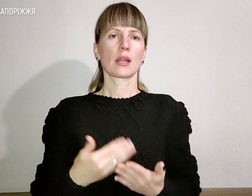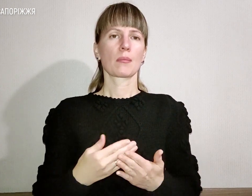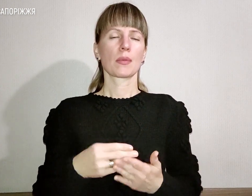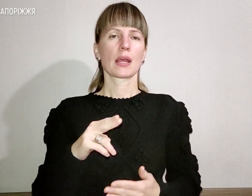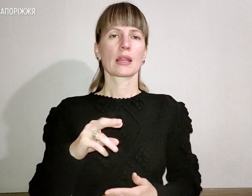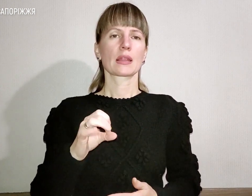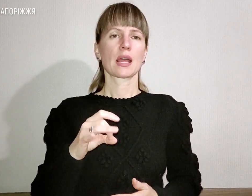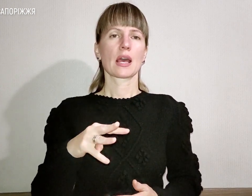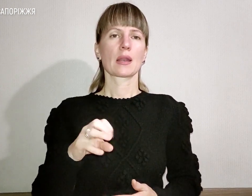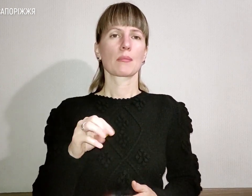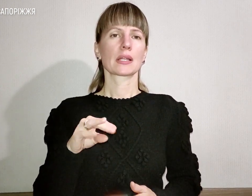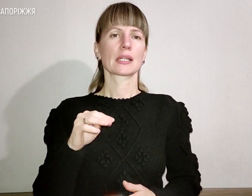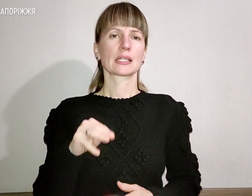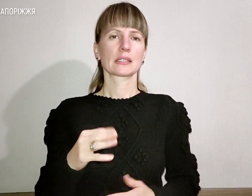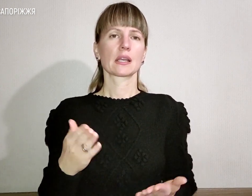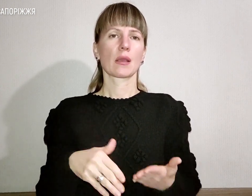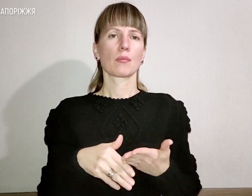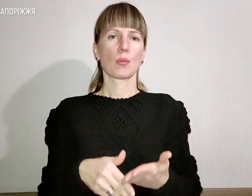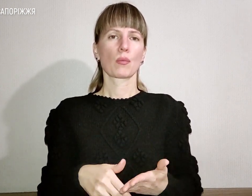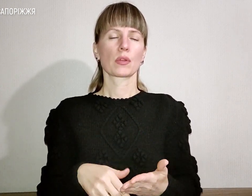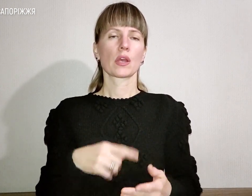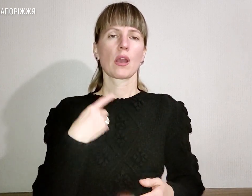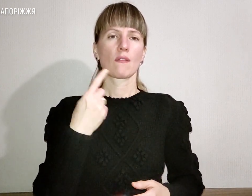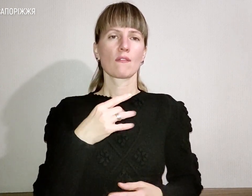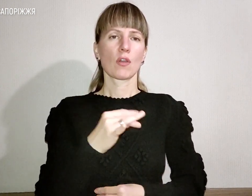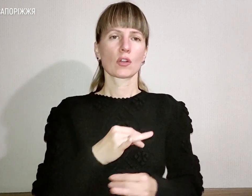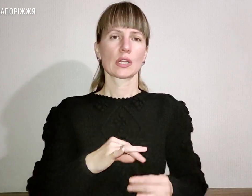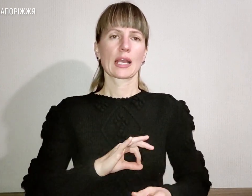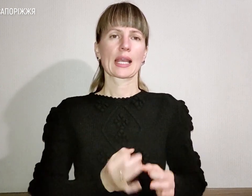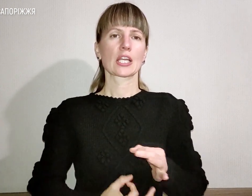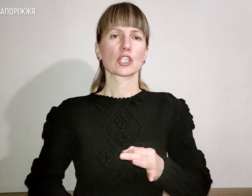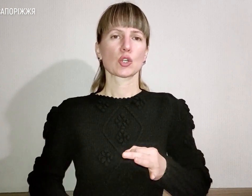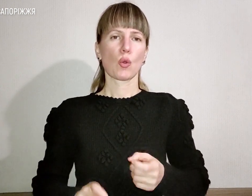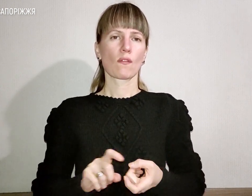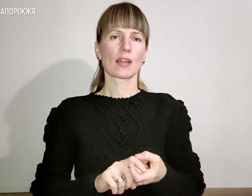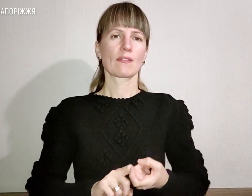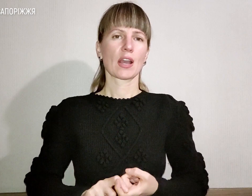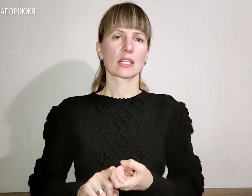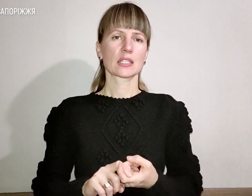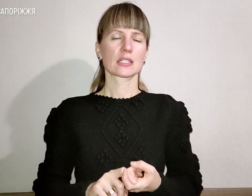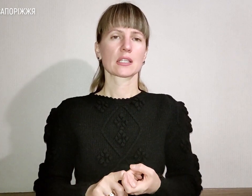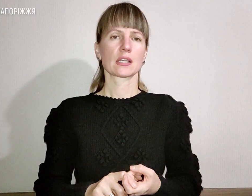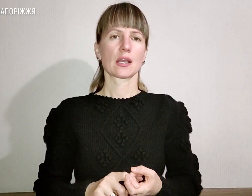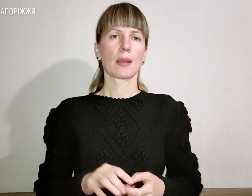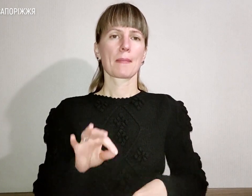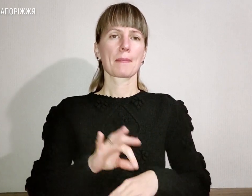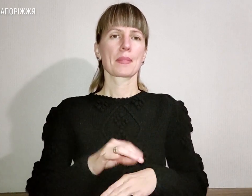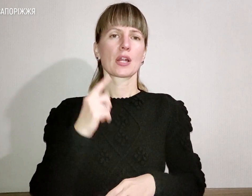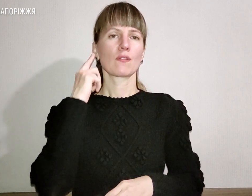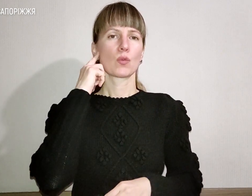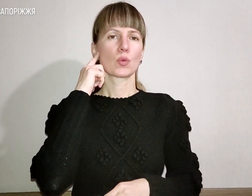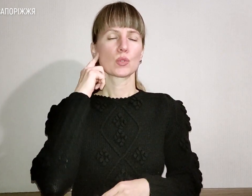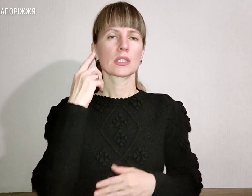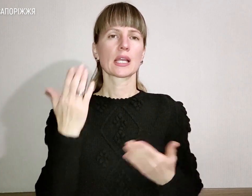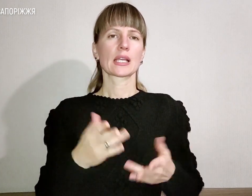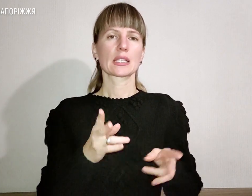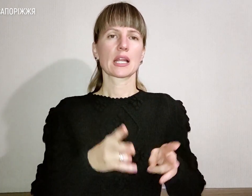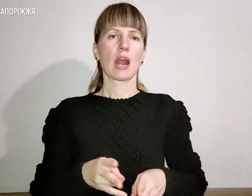ньому допомогти, також обговорюються кишкові інфекції, біль в усі, якісь травми,